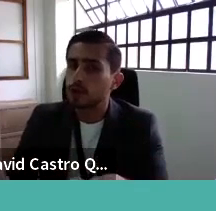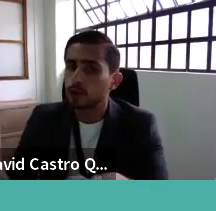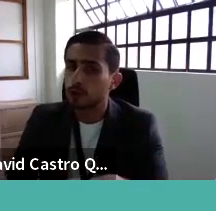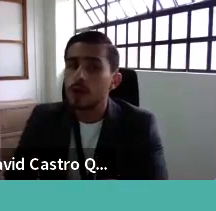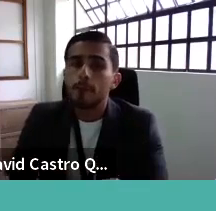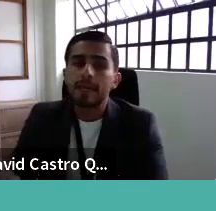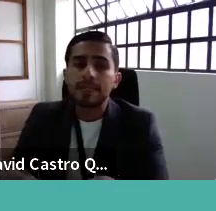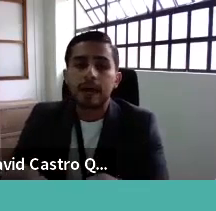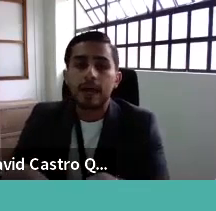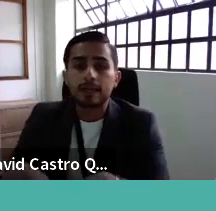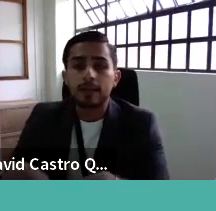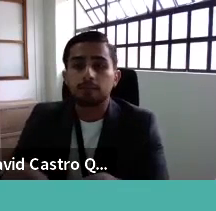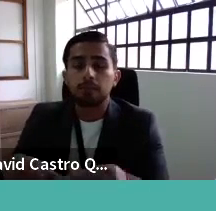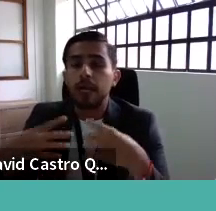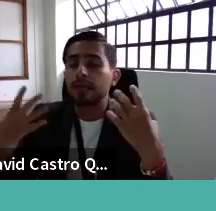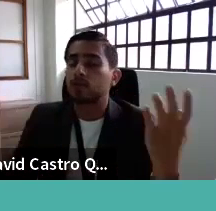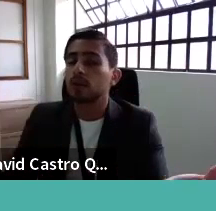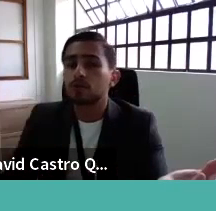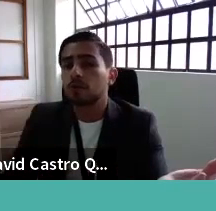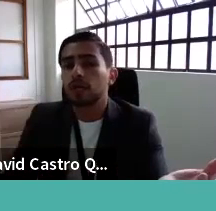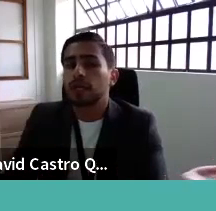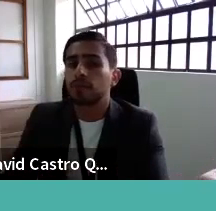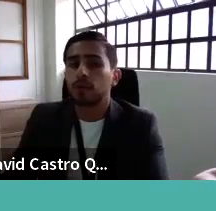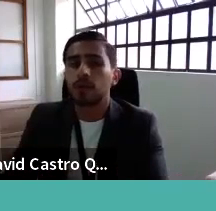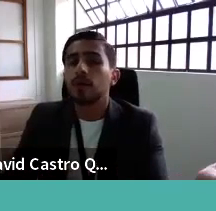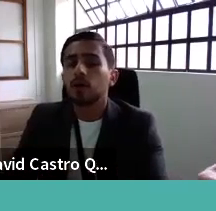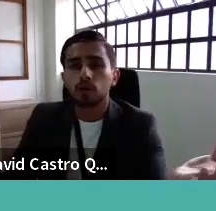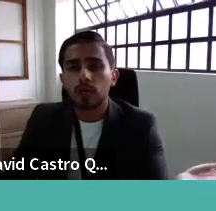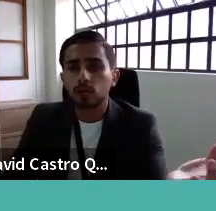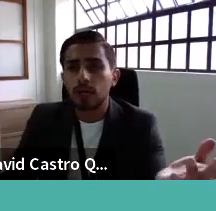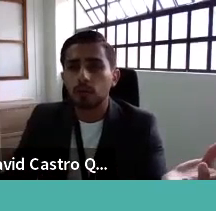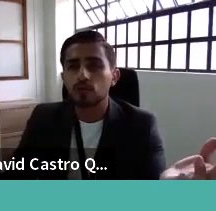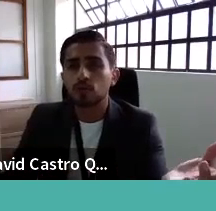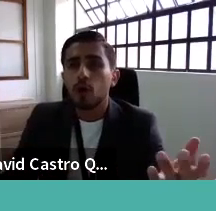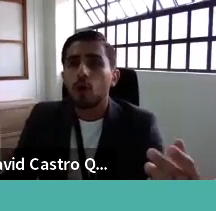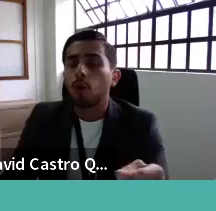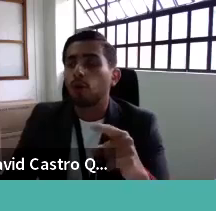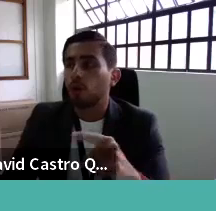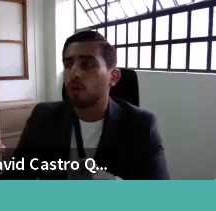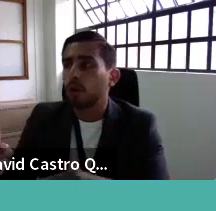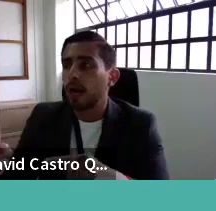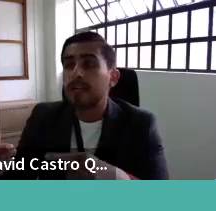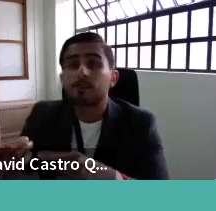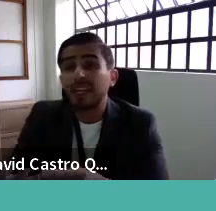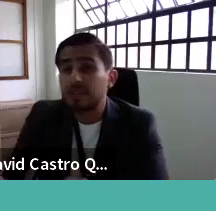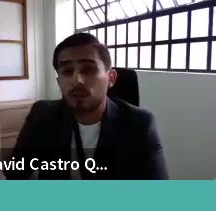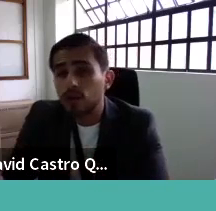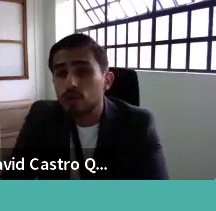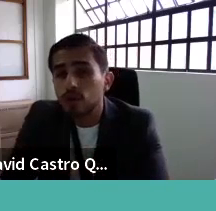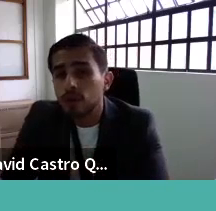y otros, bien sea desde la inquietud que eso nos genere, porque no tenemos, digamos, o una experiencia, una noción